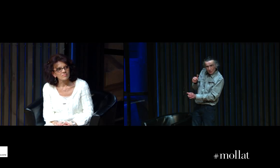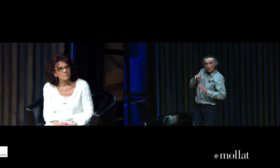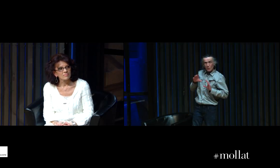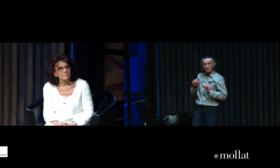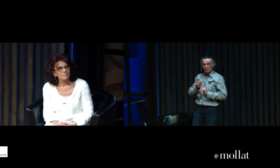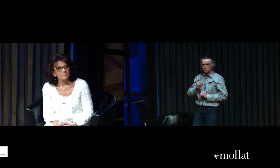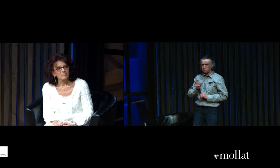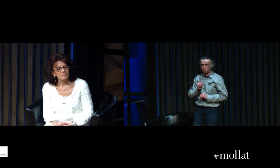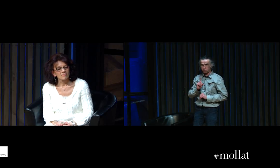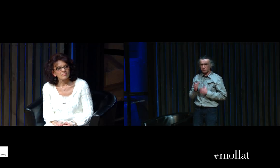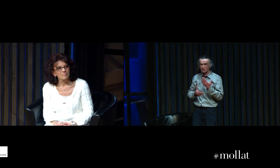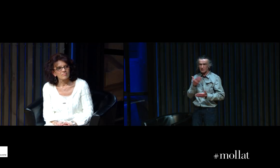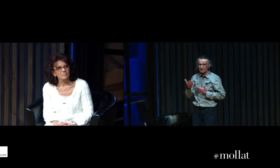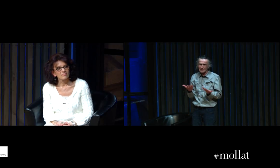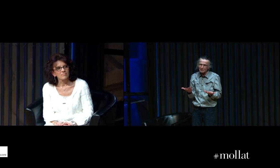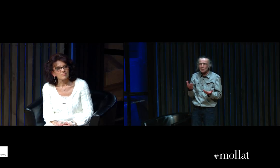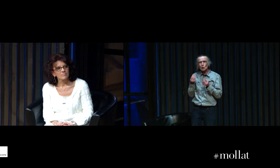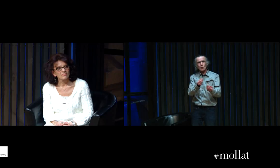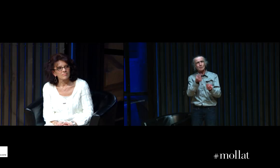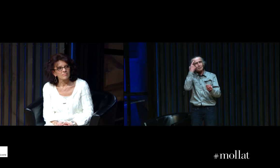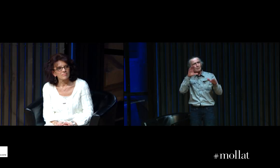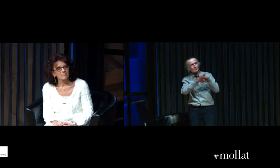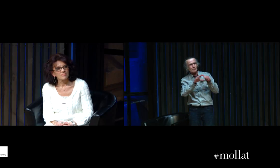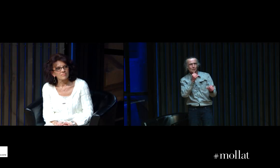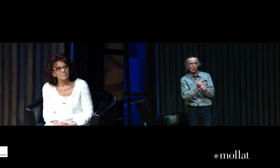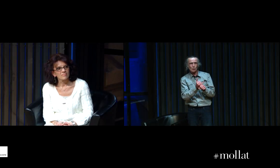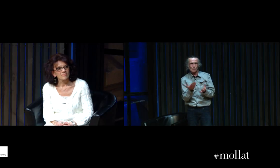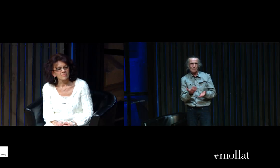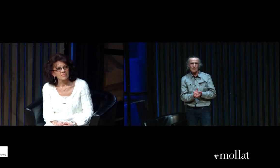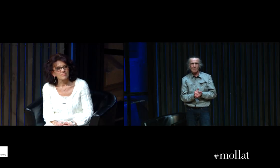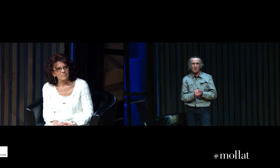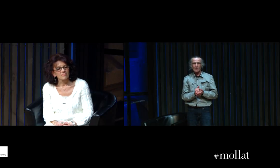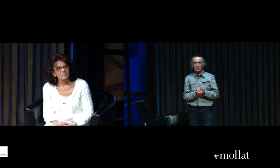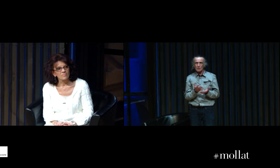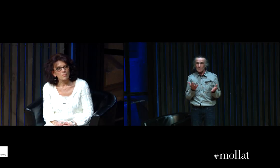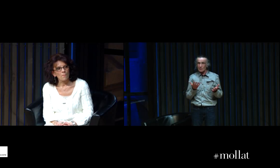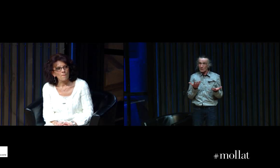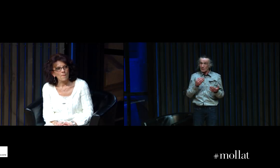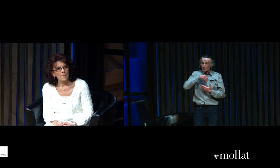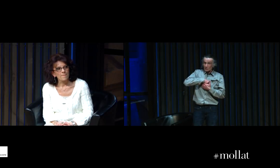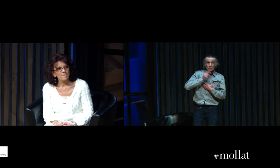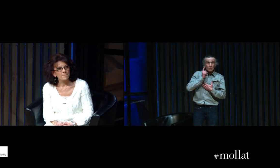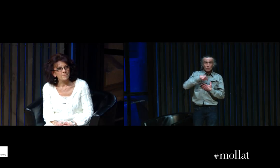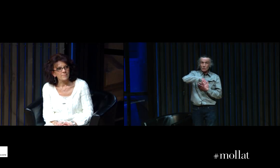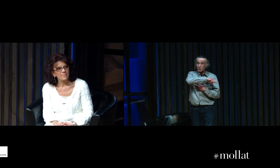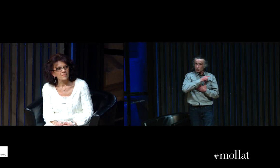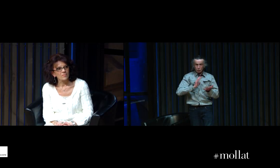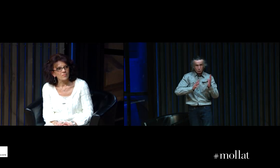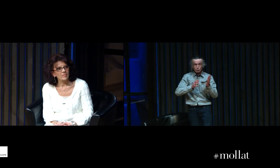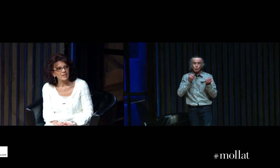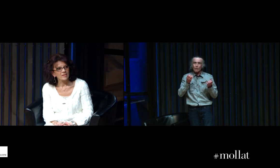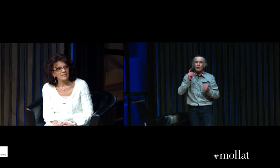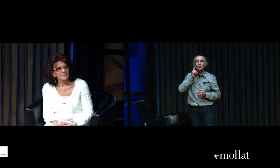sûr qu'effectivement, c'est du confort pour les entendants, mais c'est pas spécialement du confort pour les personnes sourdes au quotidien. Il faut se méfier de ce genre d'idées